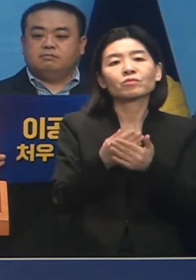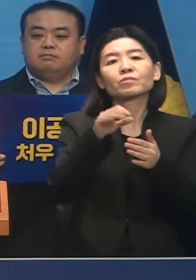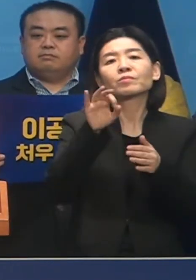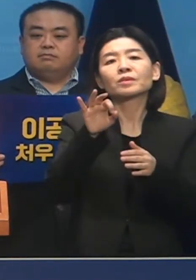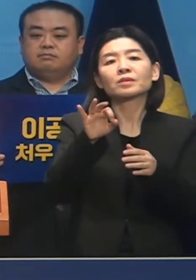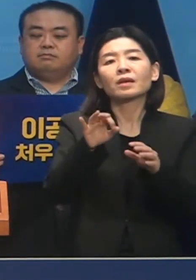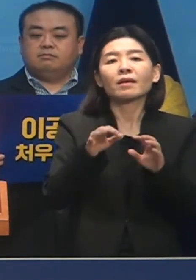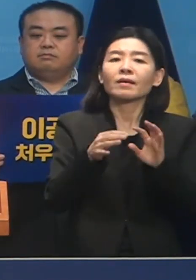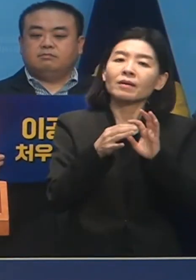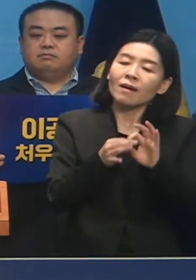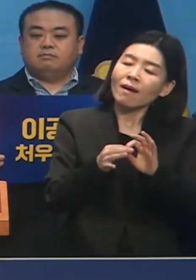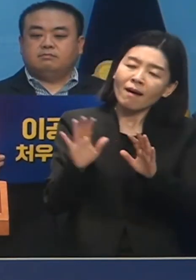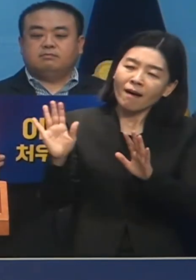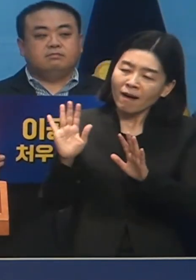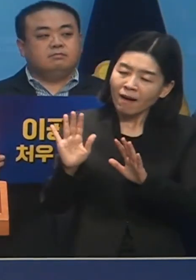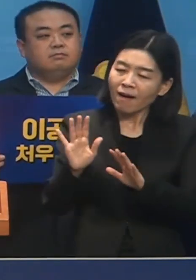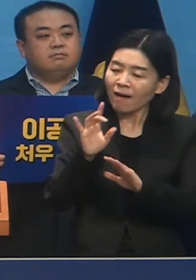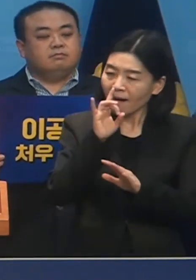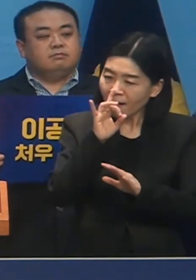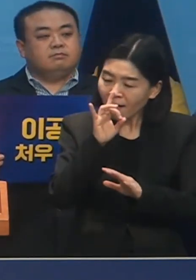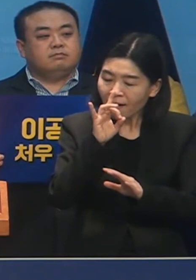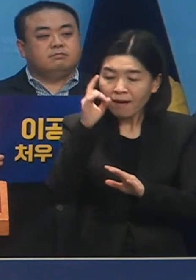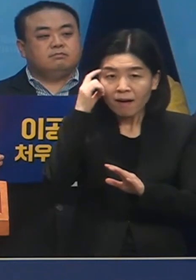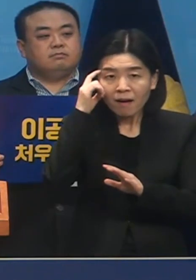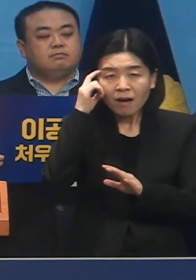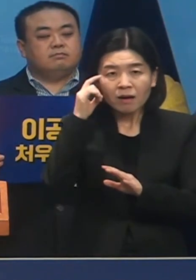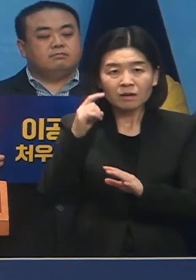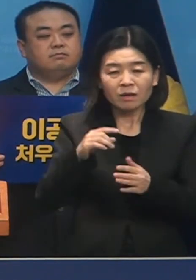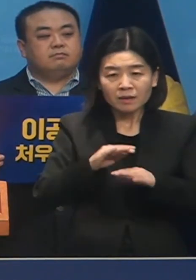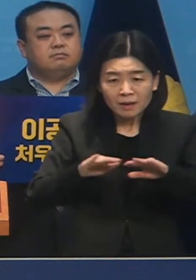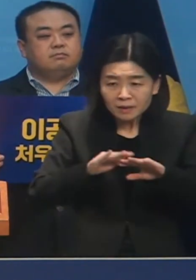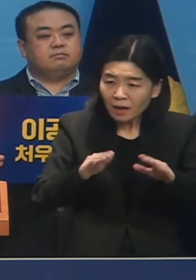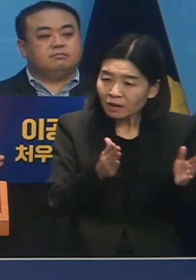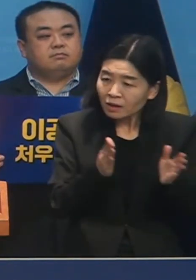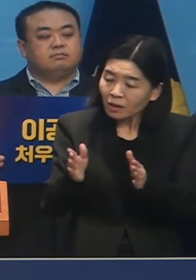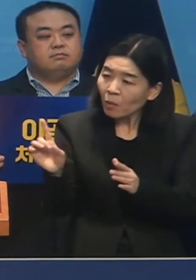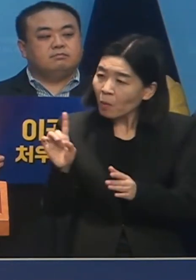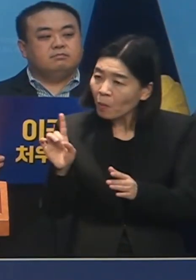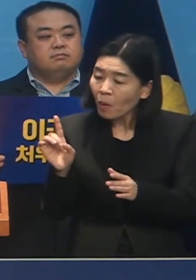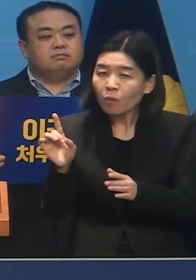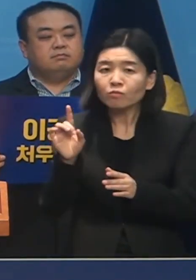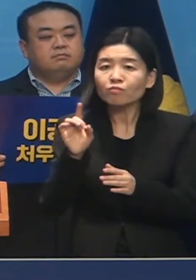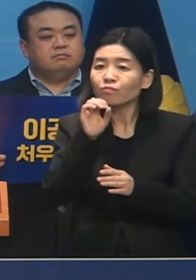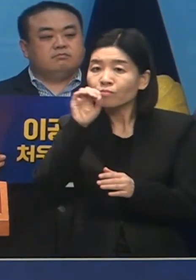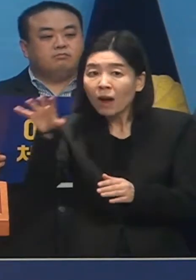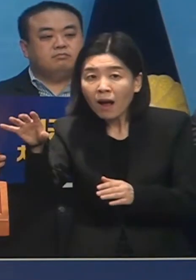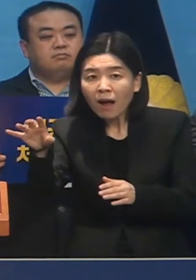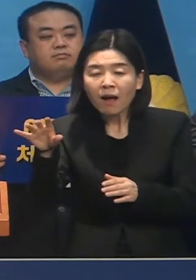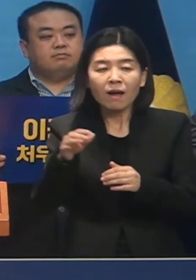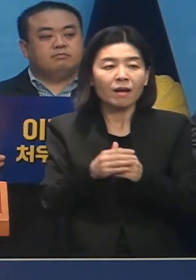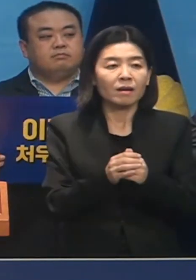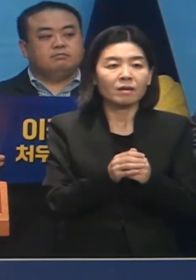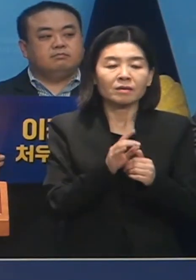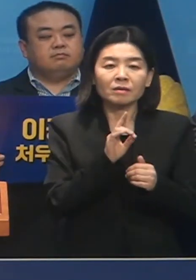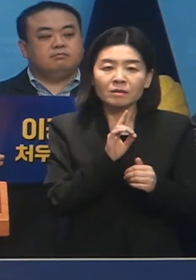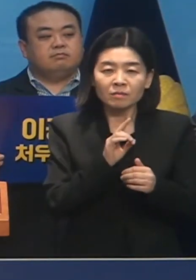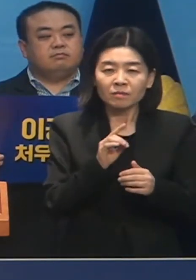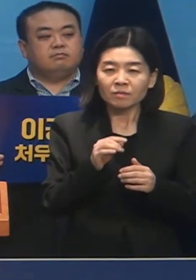공권력을 동원했지만 그래도 대책이 있겠거니 했는데 예산 복원을 호소하는 대학생이 입을 틀어막고